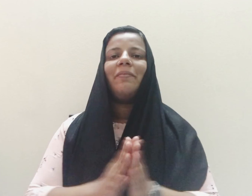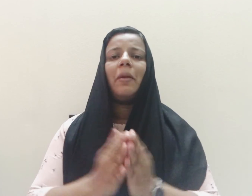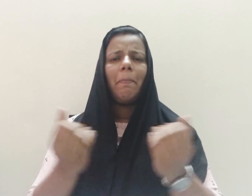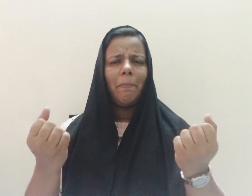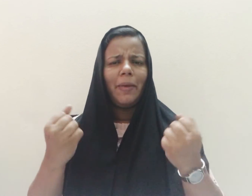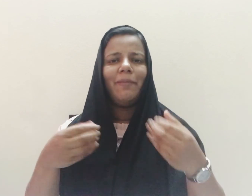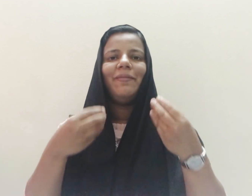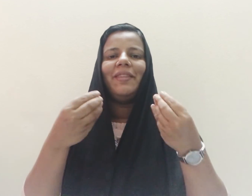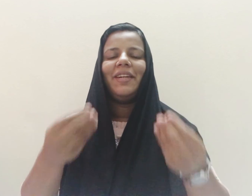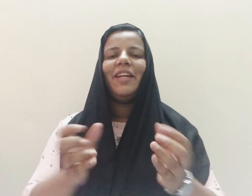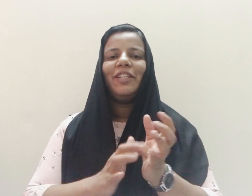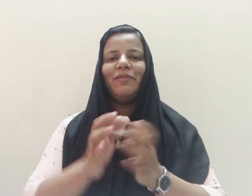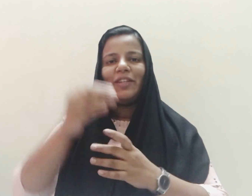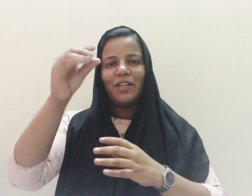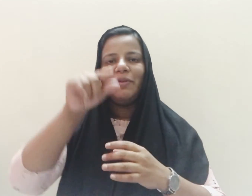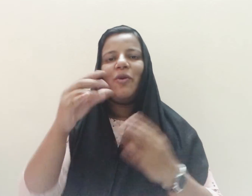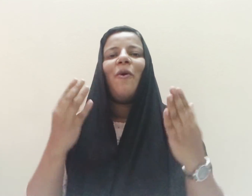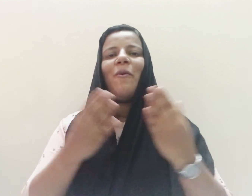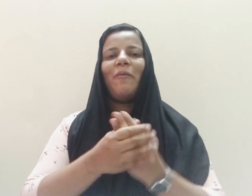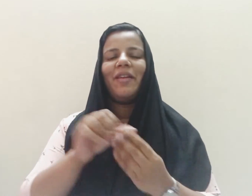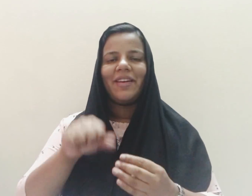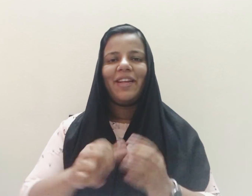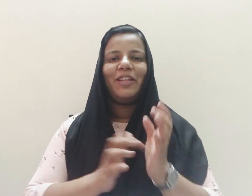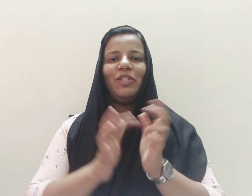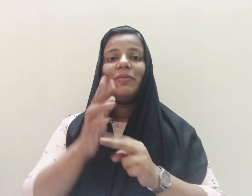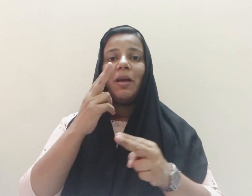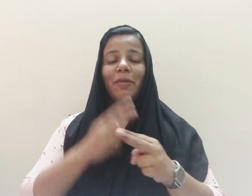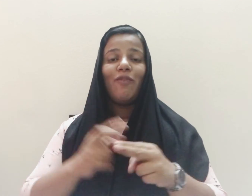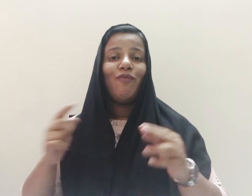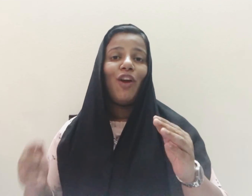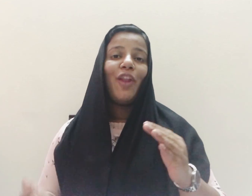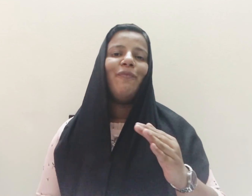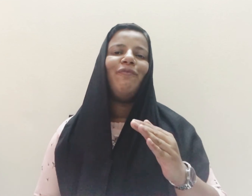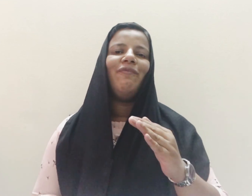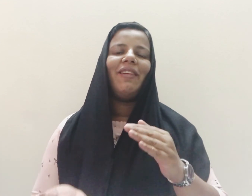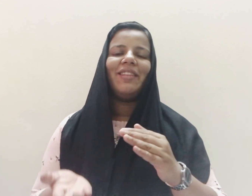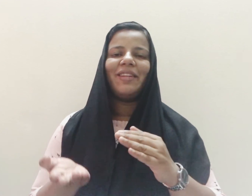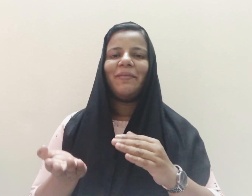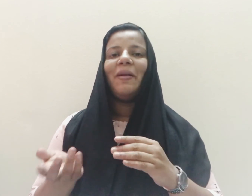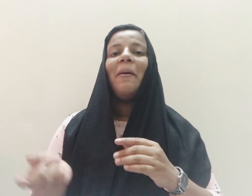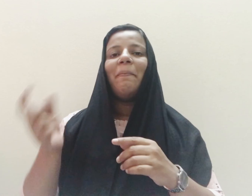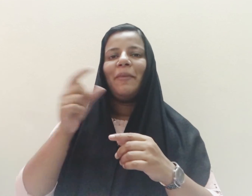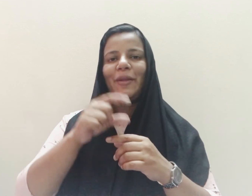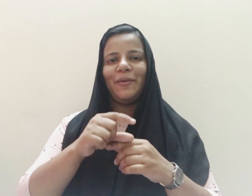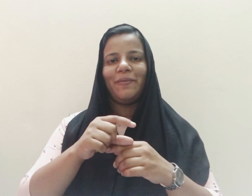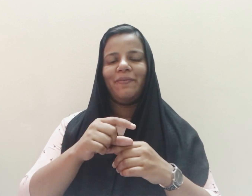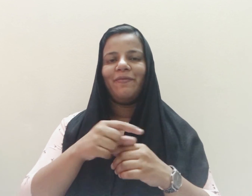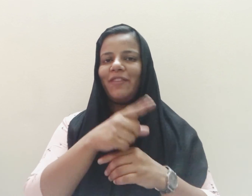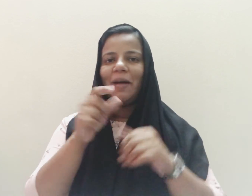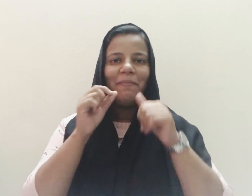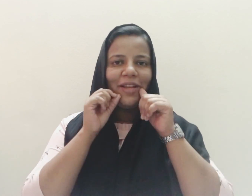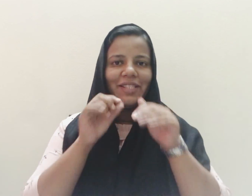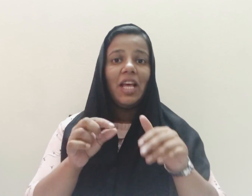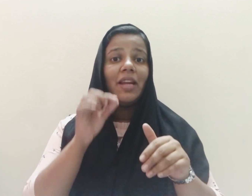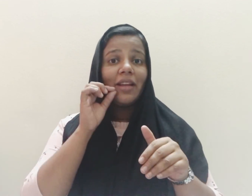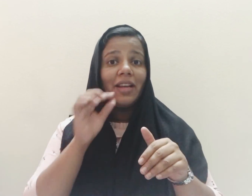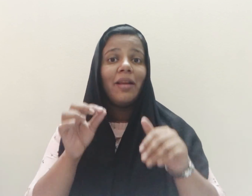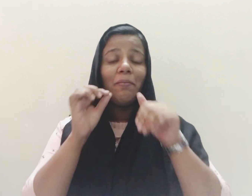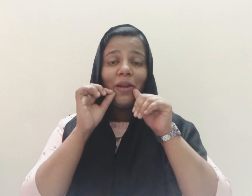നിങ്ങളെ ബലപ്പെടുത്തട്ടെ, ദൈവകൃപ നിങ്ങളുടെ കൂടെ ഇരിക്കട്ടെ. യേശു ക്രിസ്തുവിൻ്റെ നാമത്തിൽ നമ്മൾ വളരും, നമ്മൾ വർദ്ധിക്കും, നമ്മൾ പെരുകും. വി ആർ ബ്ലെസ്ഡ്, വി ആർ